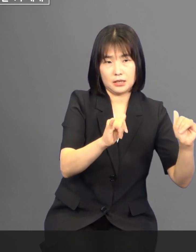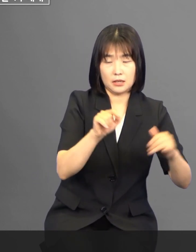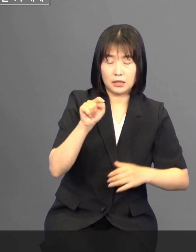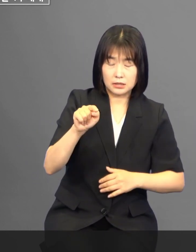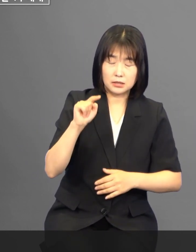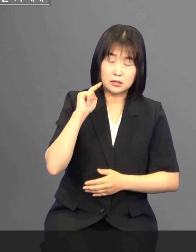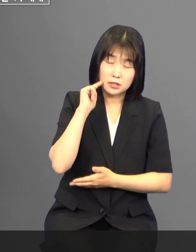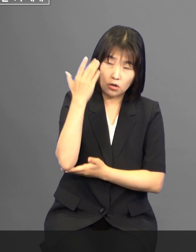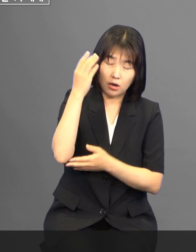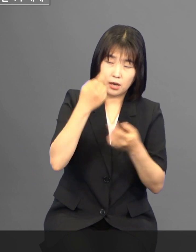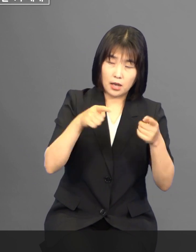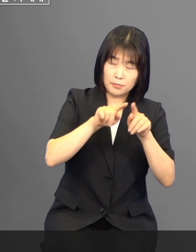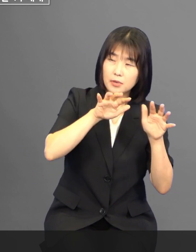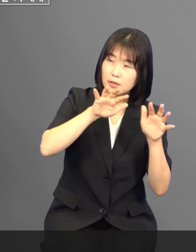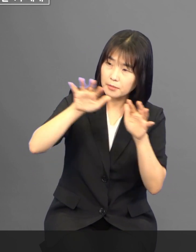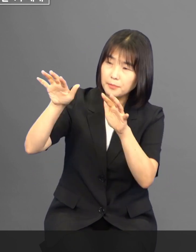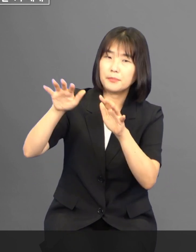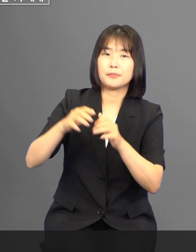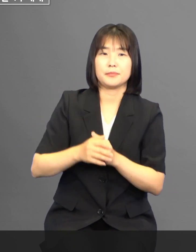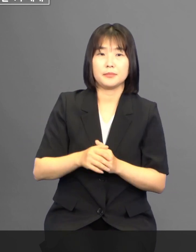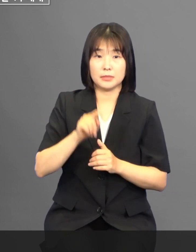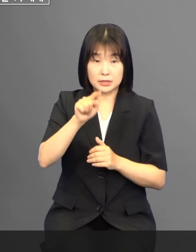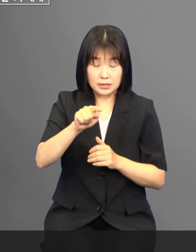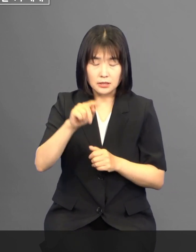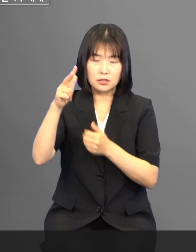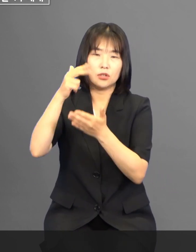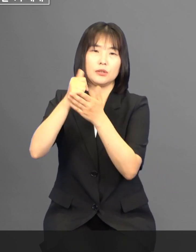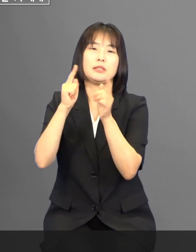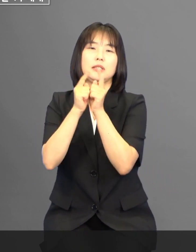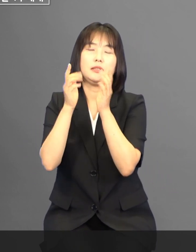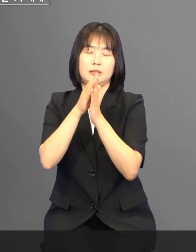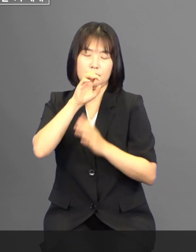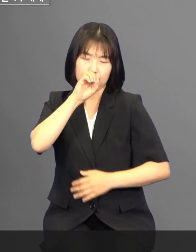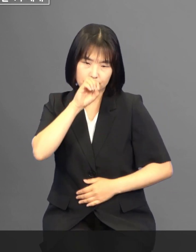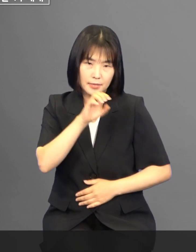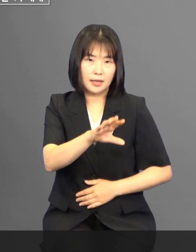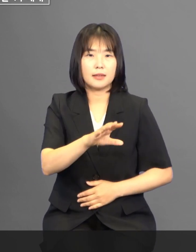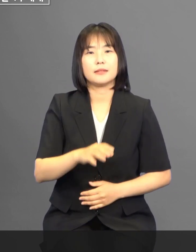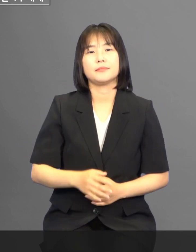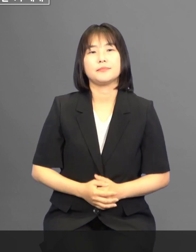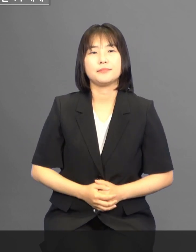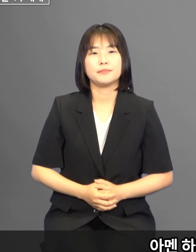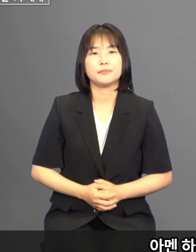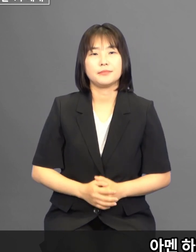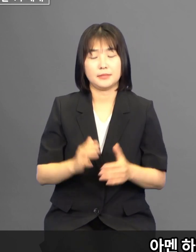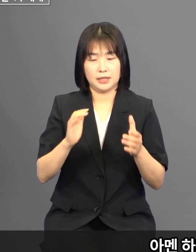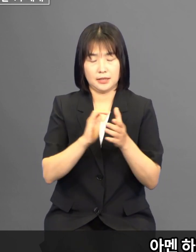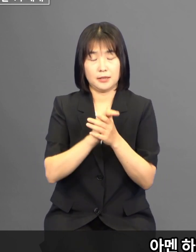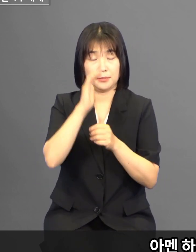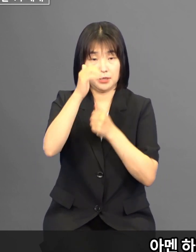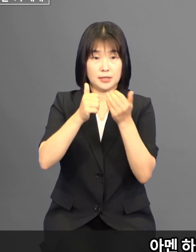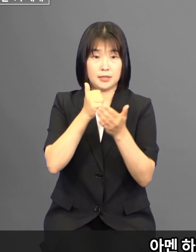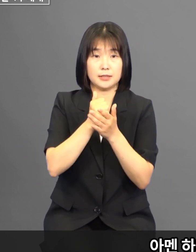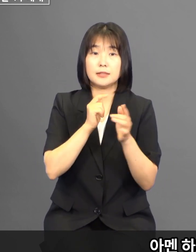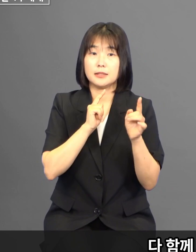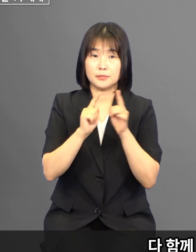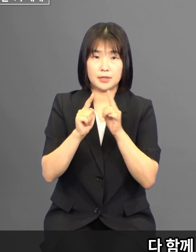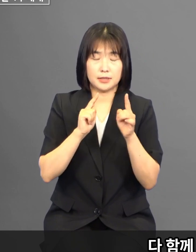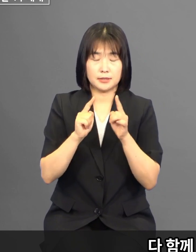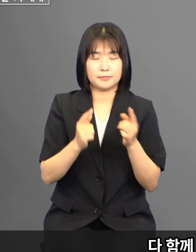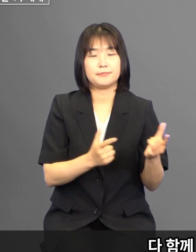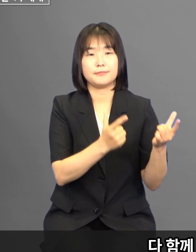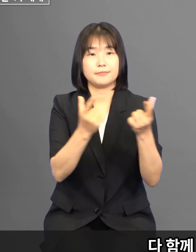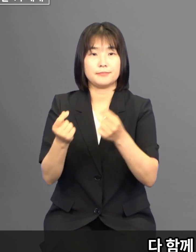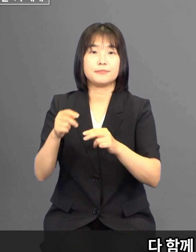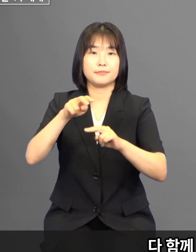육체가 그것을 함께 보리라. 이는 여호와의 입이 말씀하셨느니라. 아멘. 하나님의 말씀입니다. 다